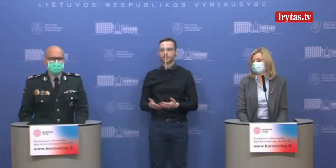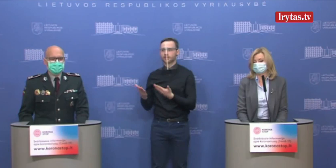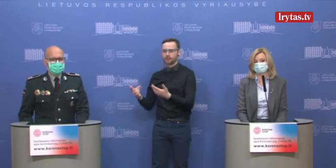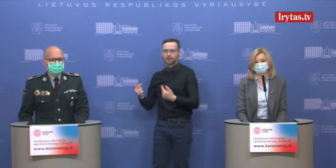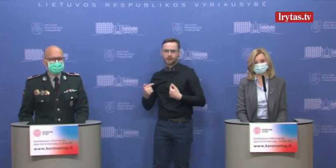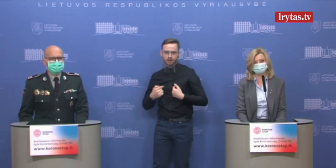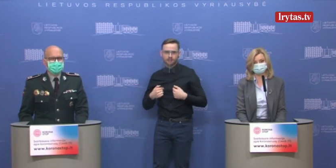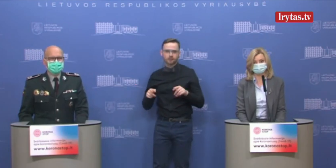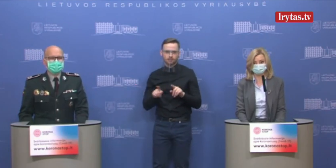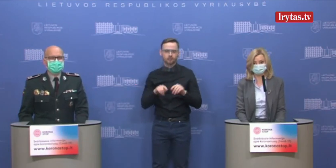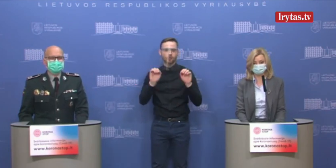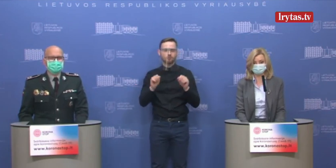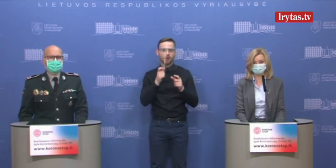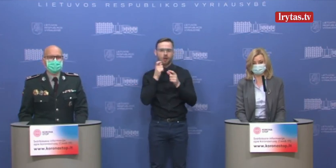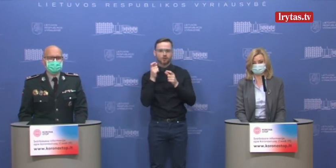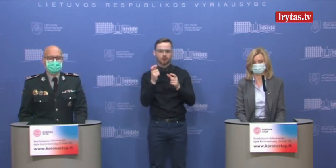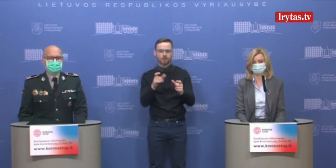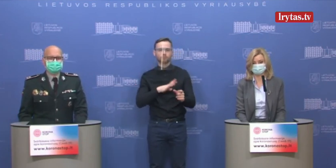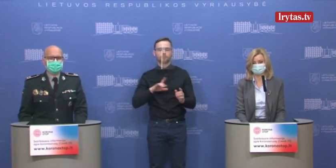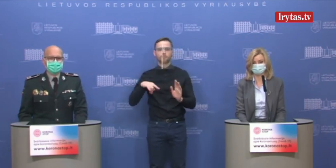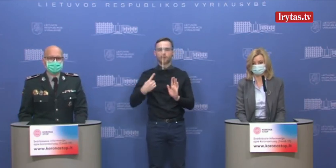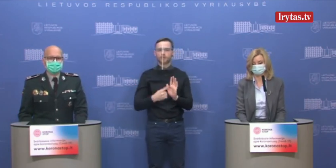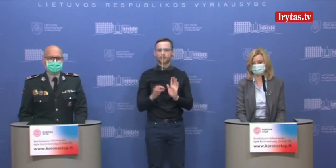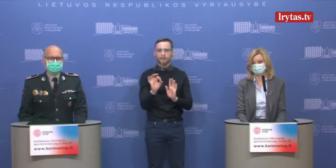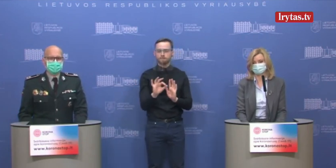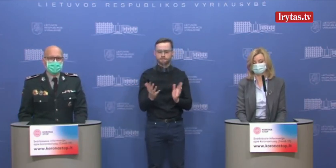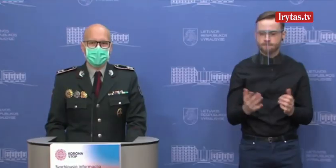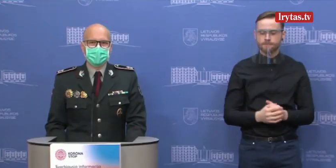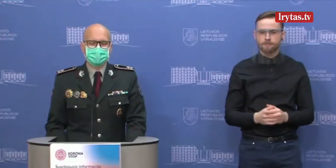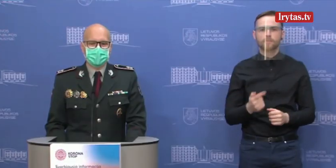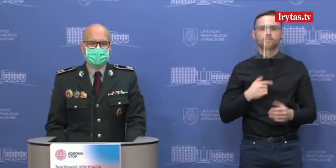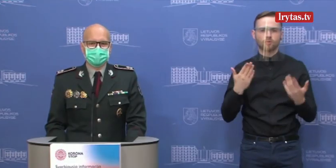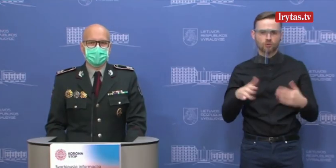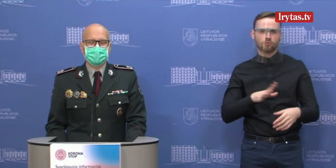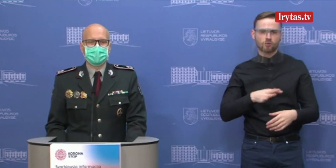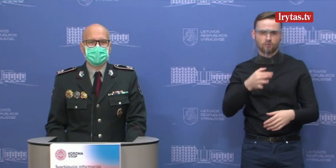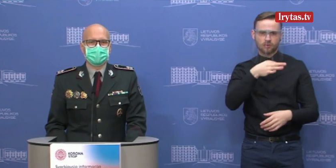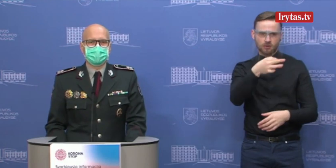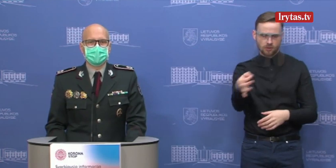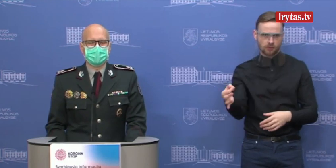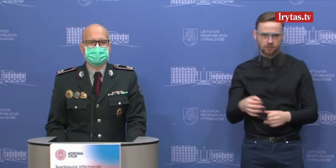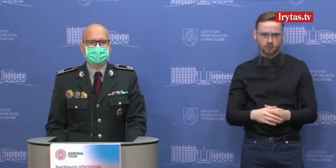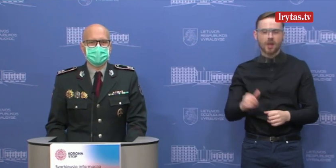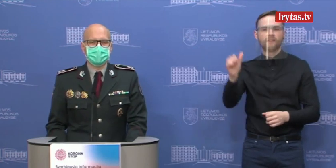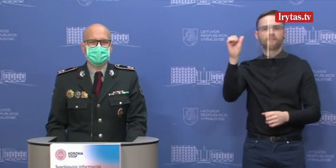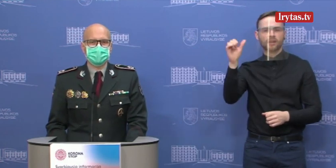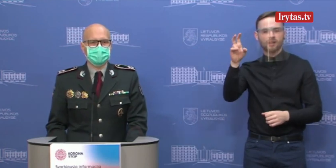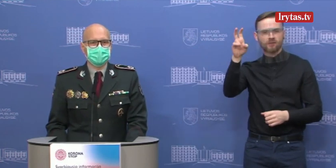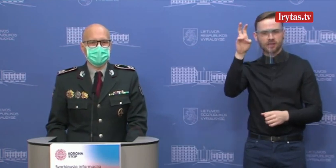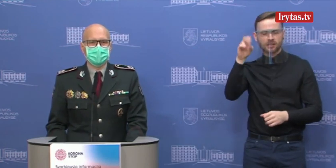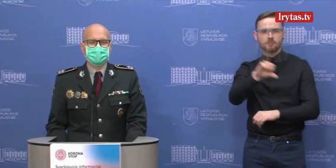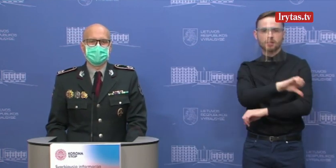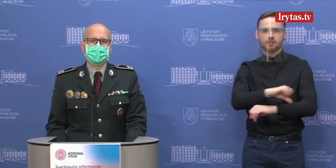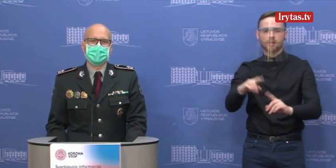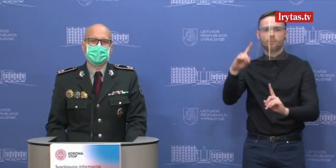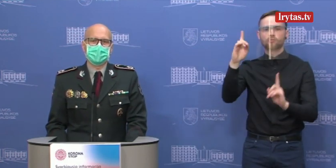Tai aš galbūt atsakysiu į man užduotą klausimą. Aš jau minėjau, vakar vyko valstybės sienos